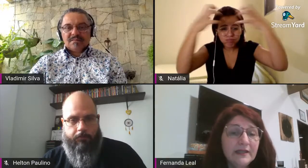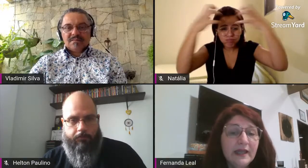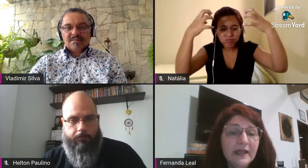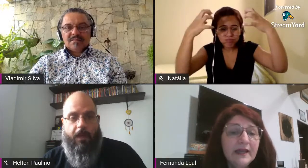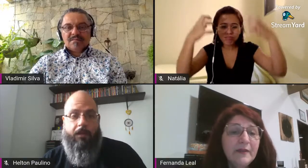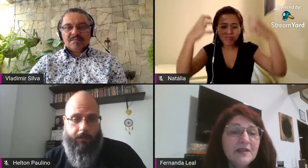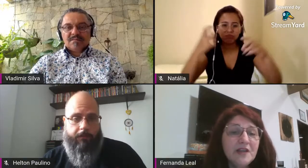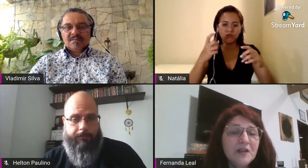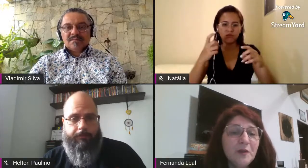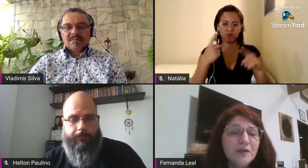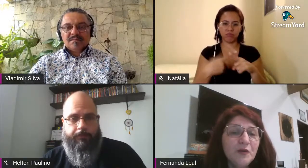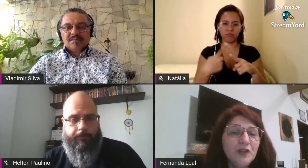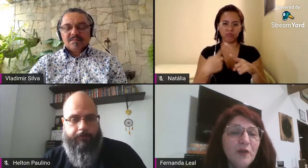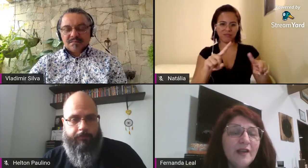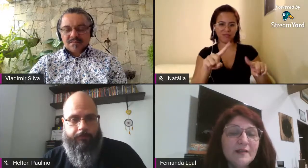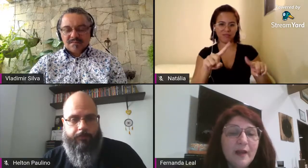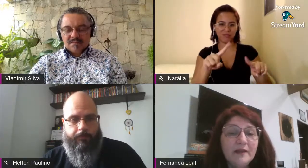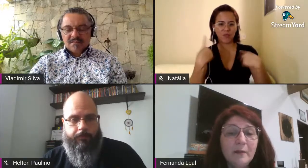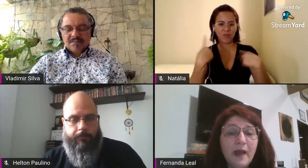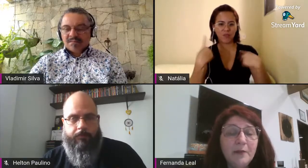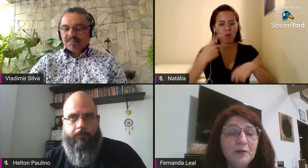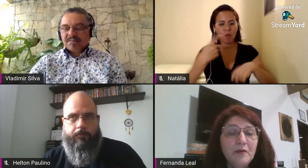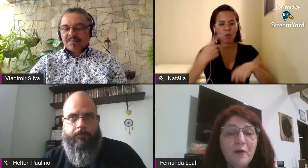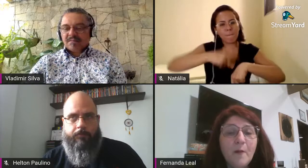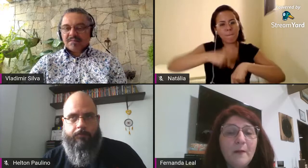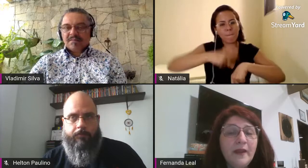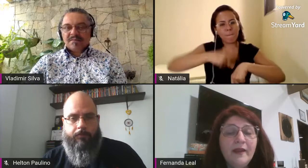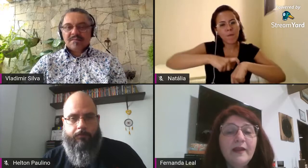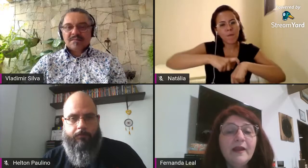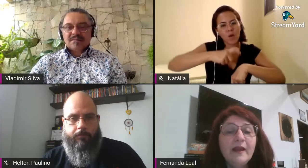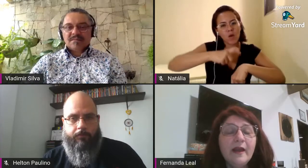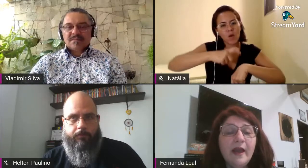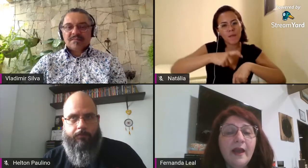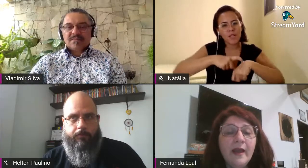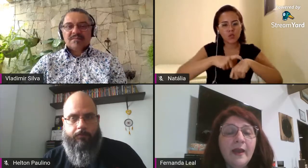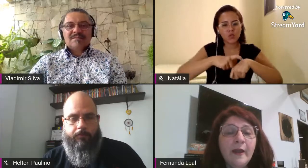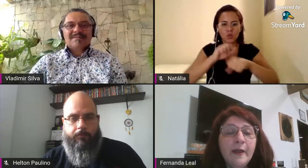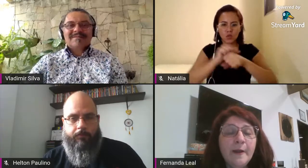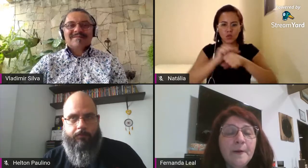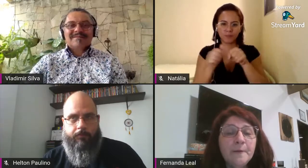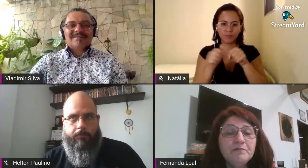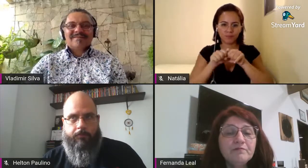responder, né? Mas que a gente possa continuar esse bate-papo de uma forma bem